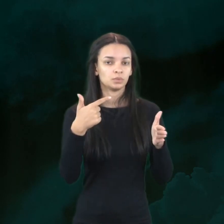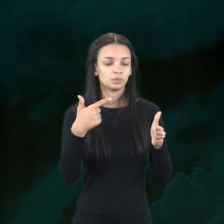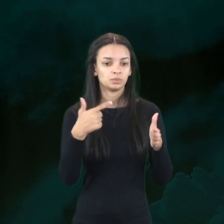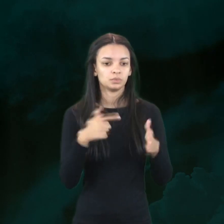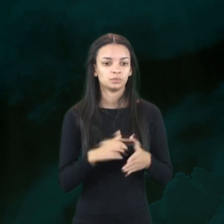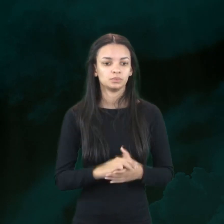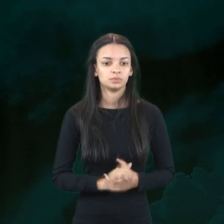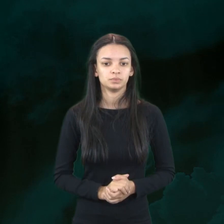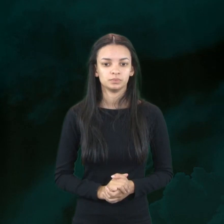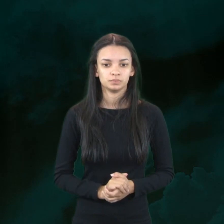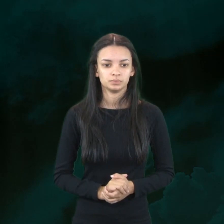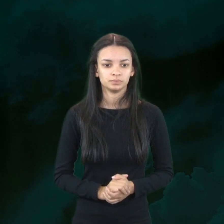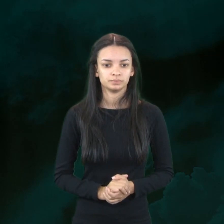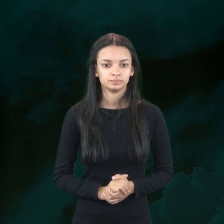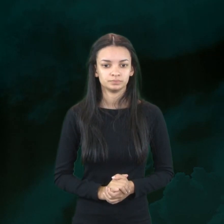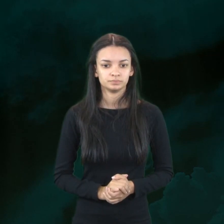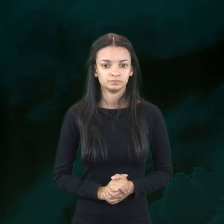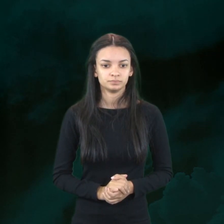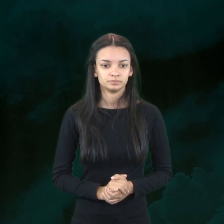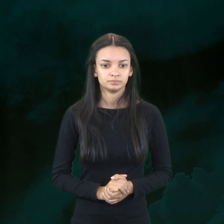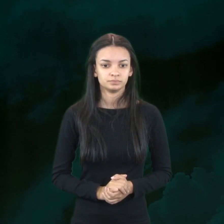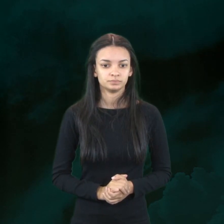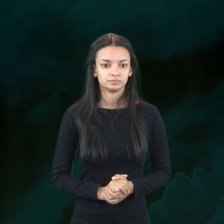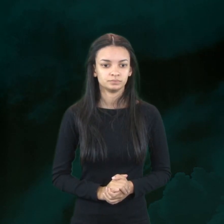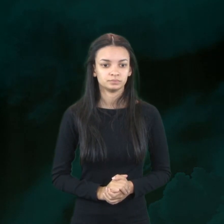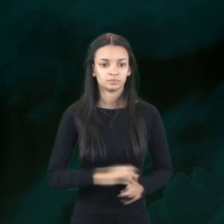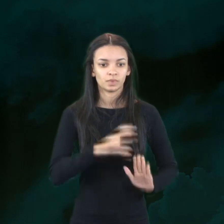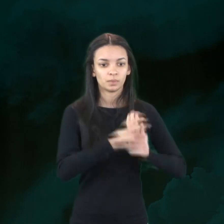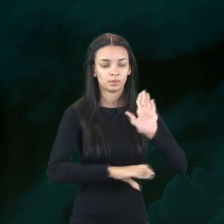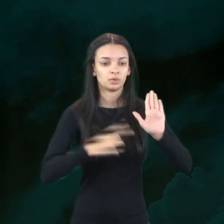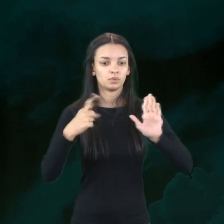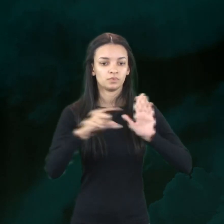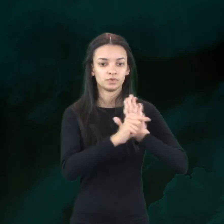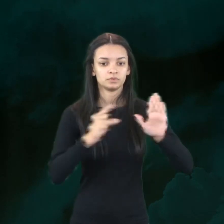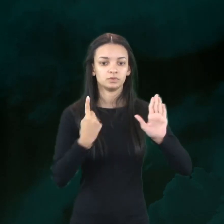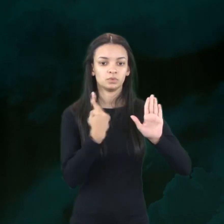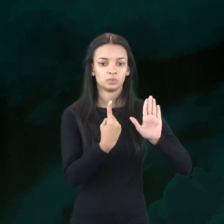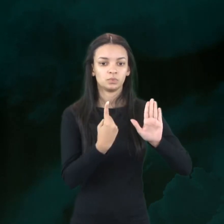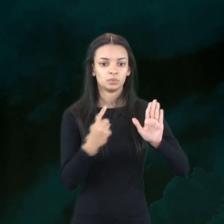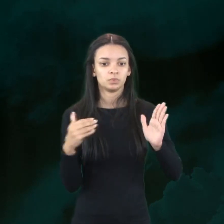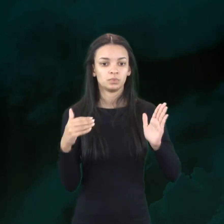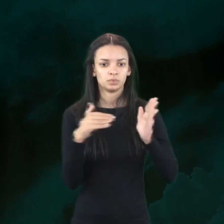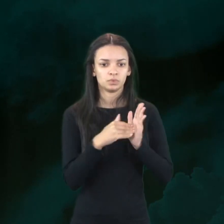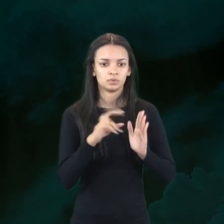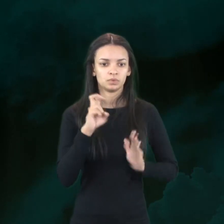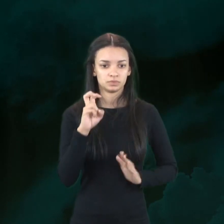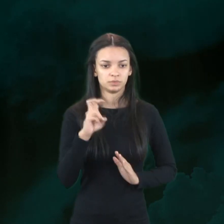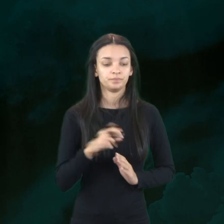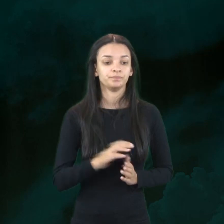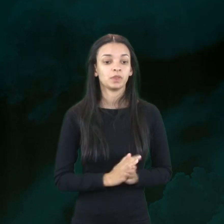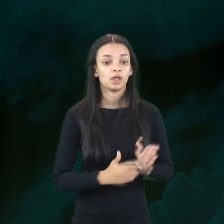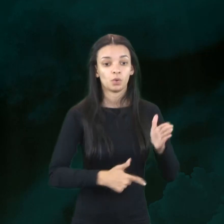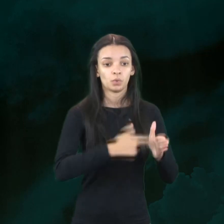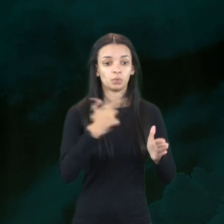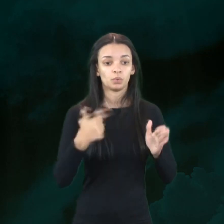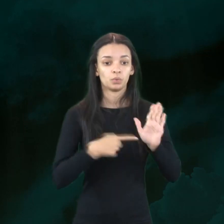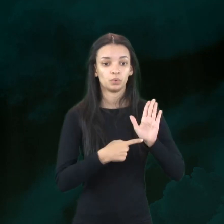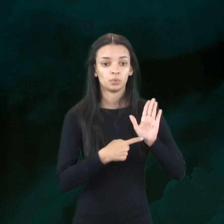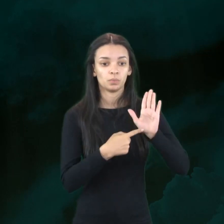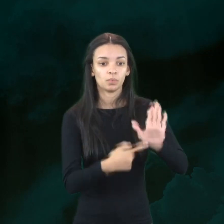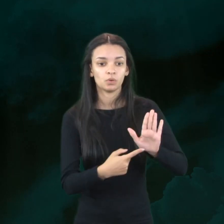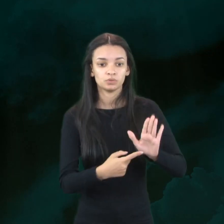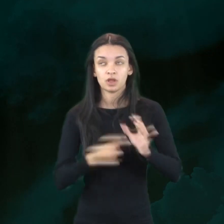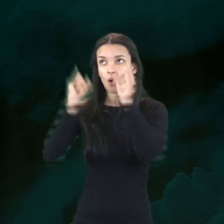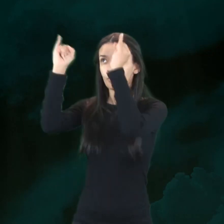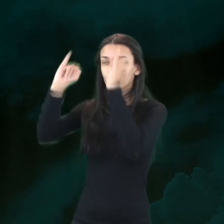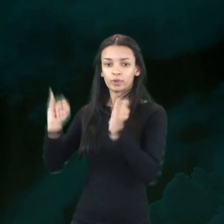ali eu coloquei capítulo 1, versículo de 1 a 5. E o segundo trecho, deixando os ídolos, converteram-se